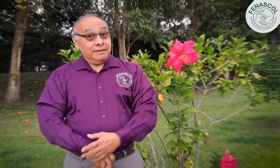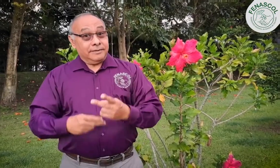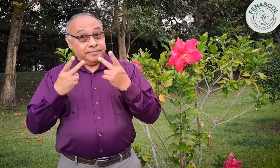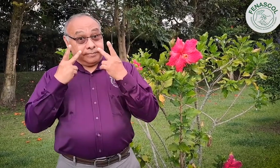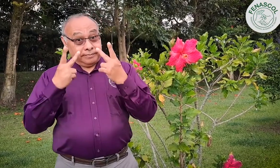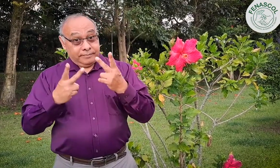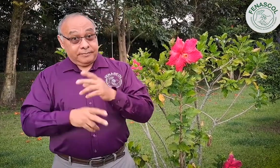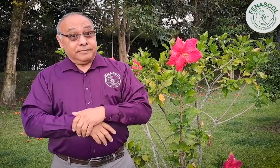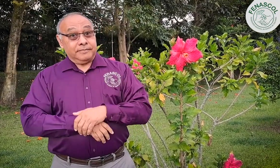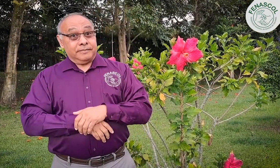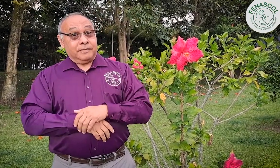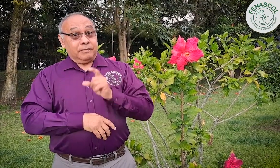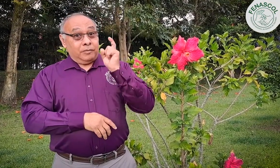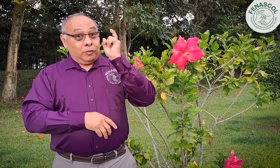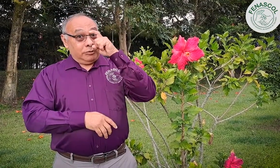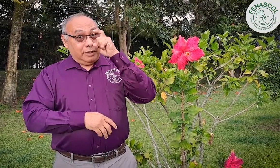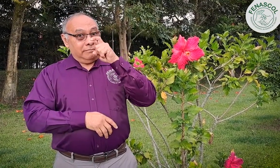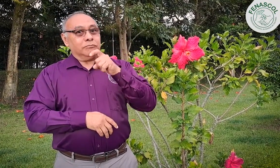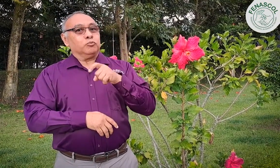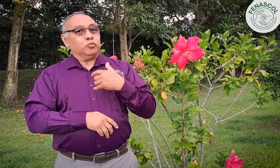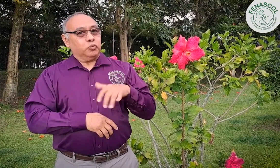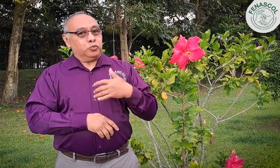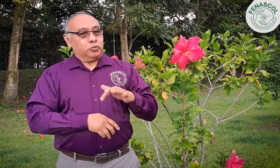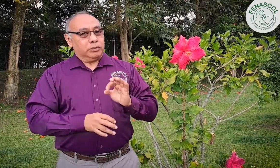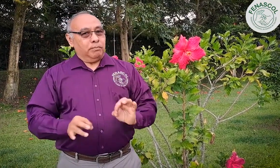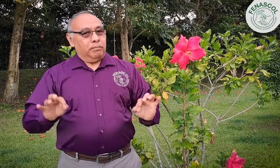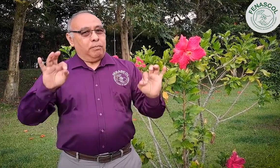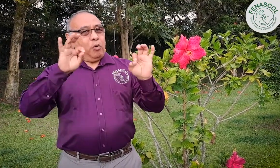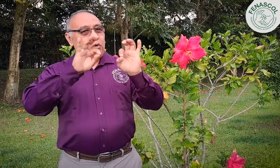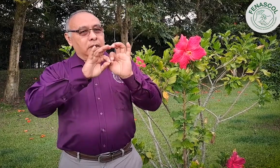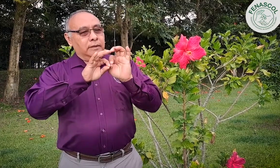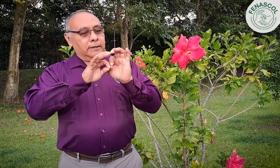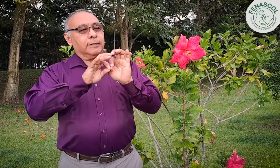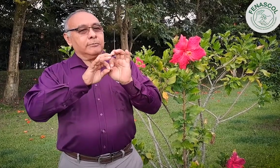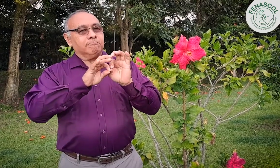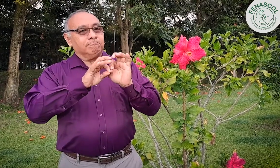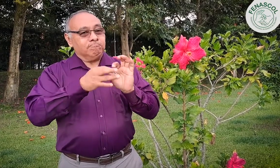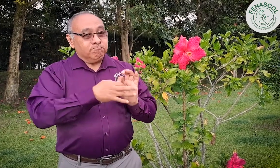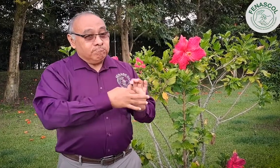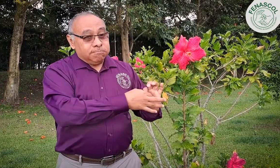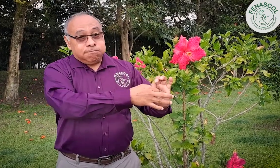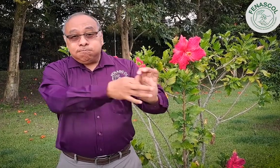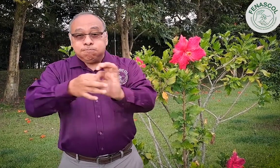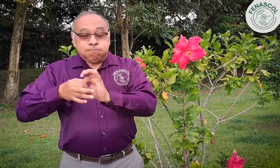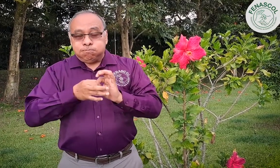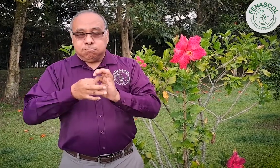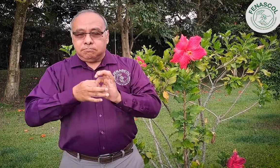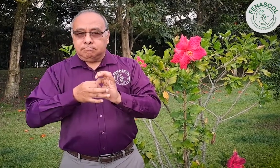Se dieron cuenta, hasta Joseph muestra la relevancia que tiene la unión. Y es que gracias a la unión